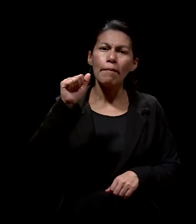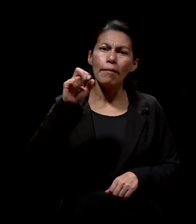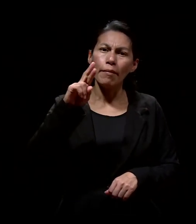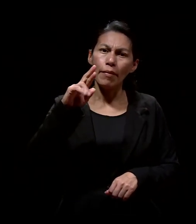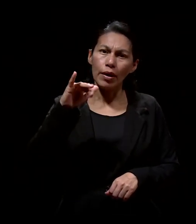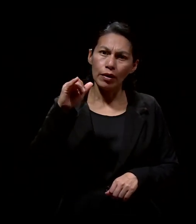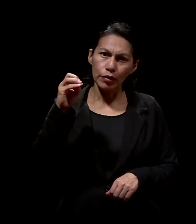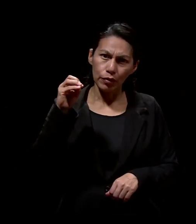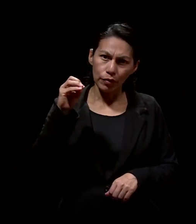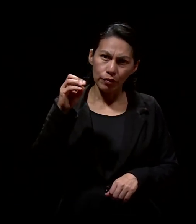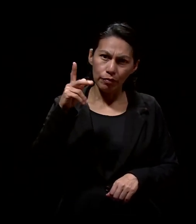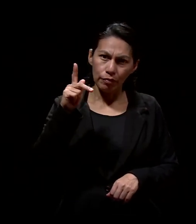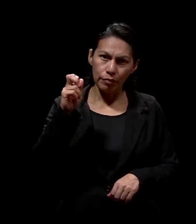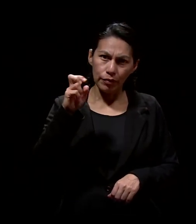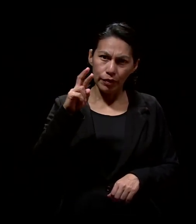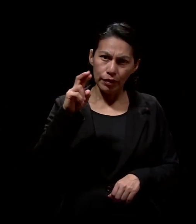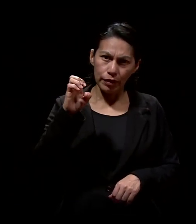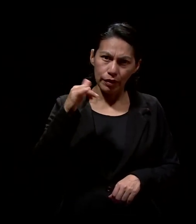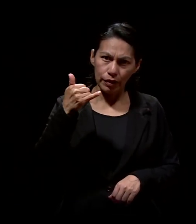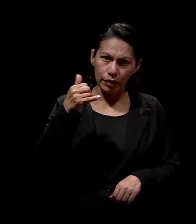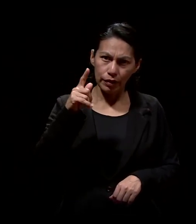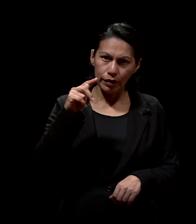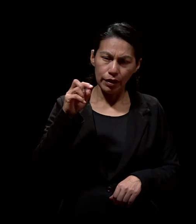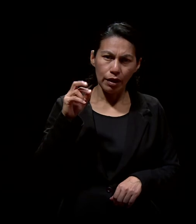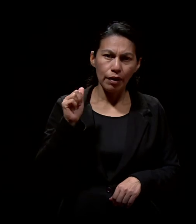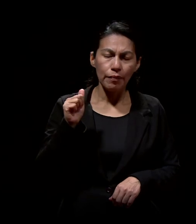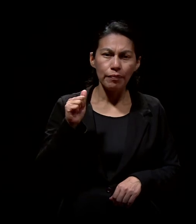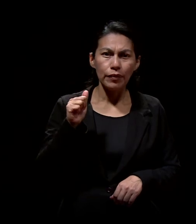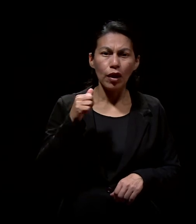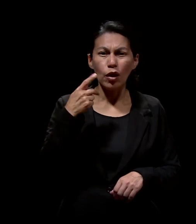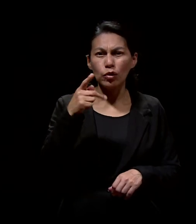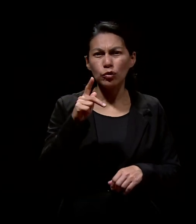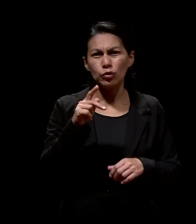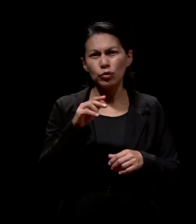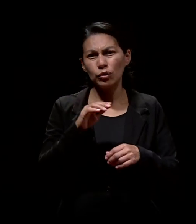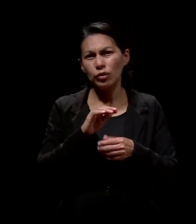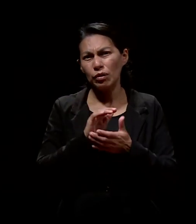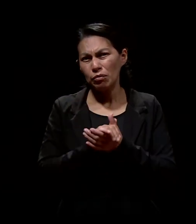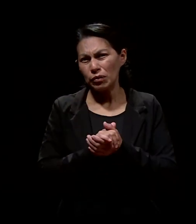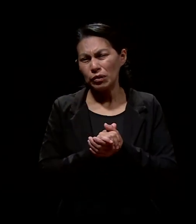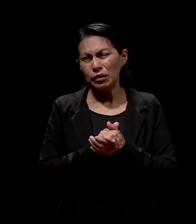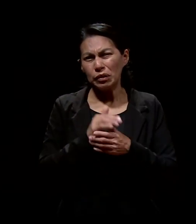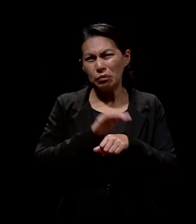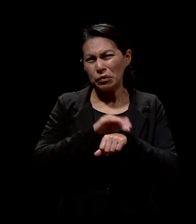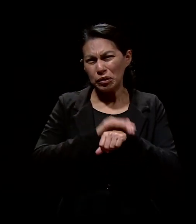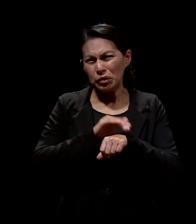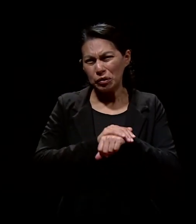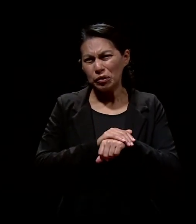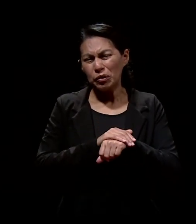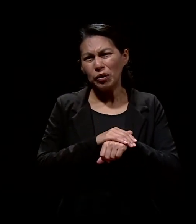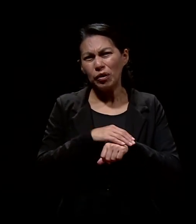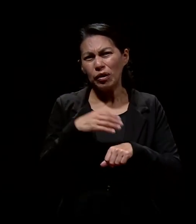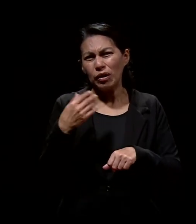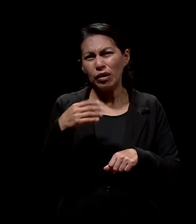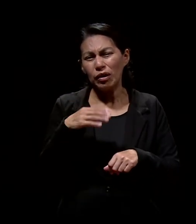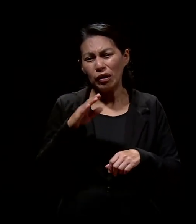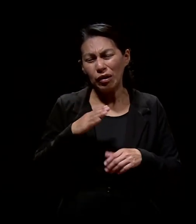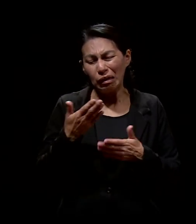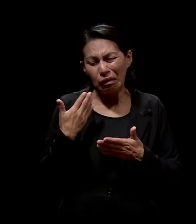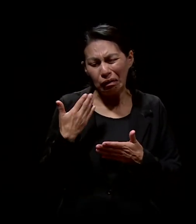de un querido amigo, Mario Pereira. Su esposa, Nair Teresita, acaba